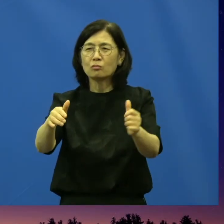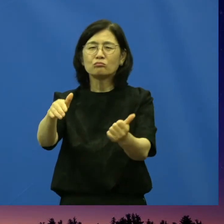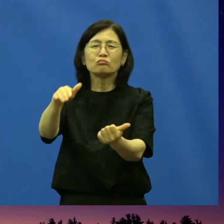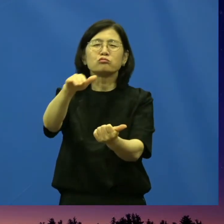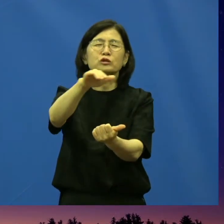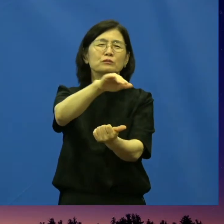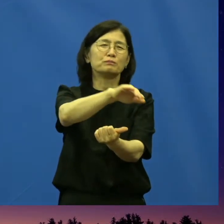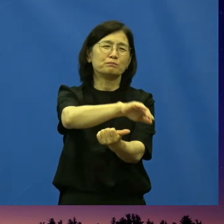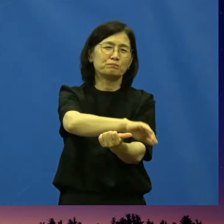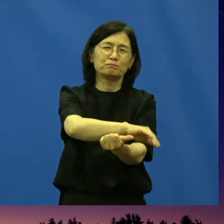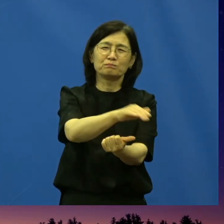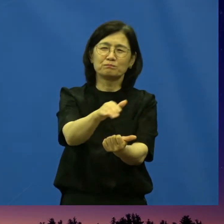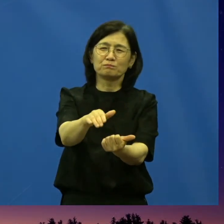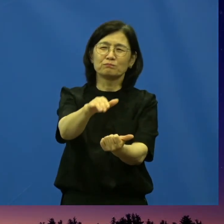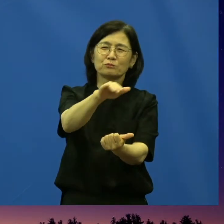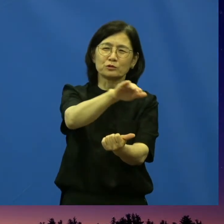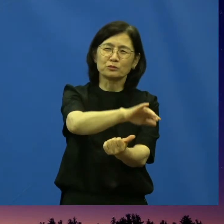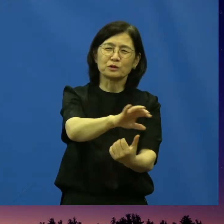지울 수가 없으니까요, 그죠?